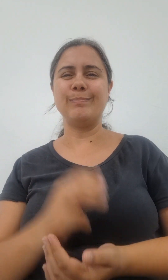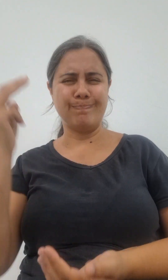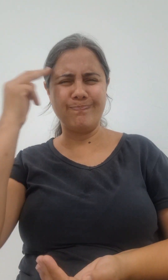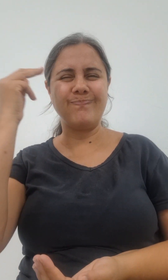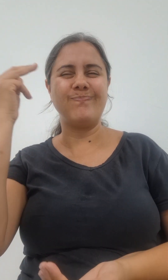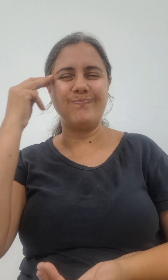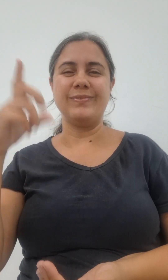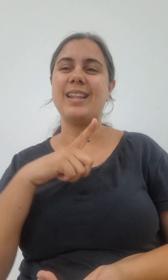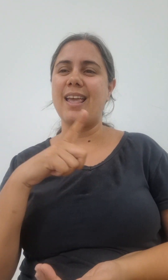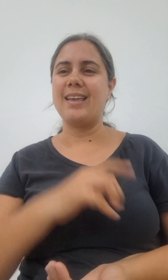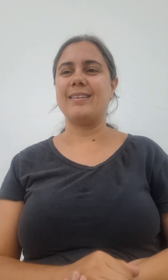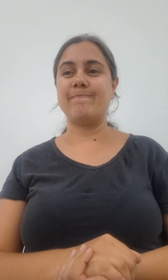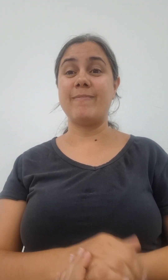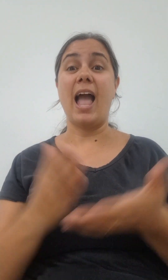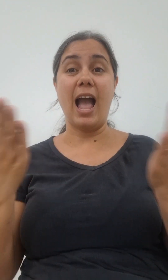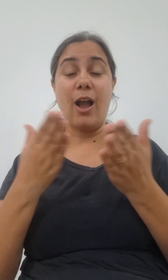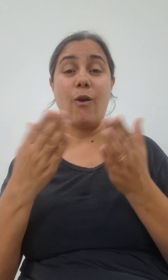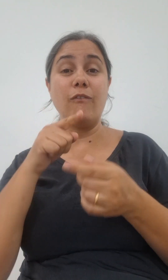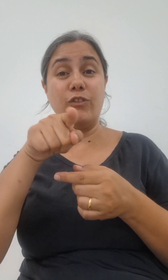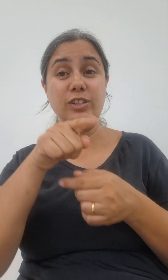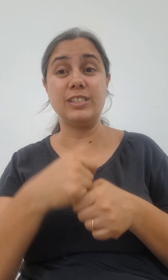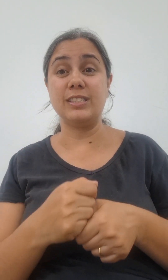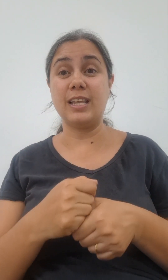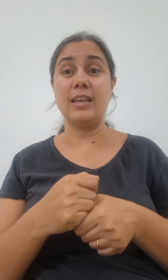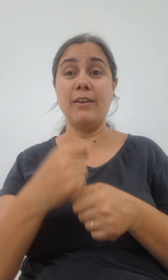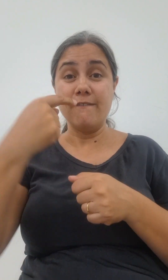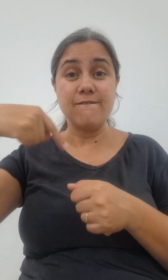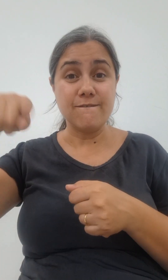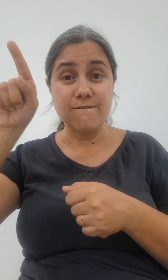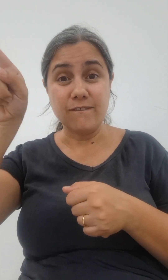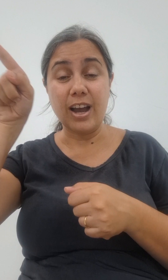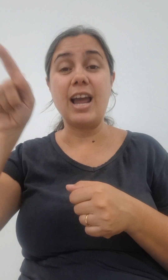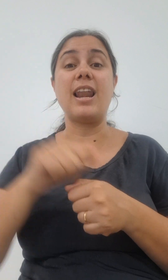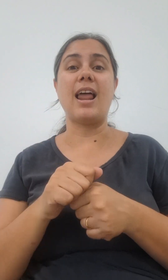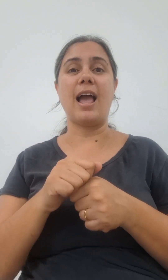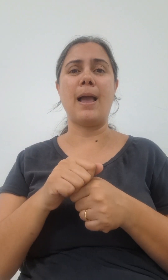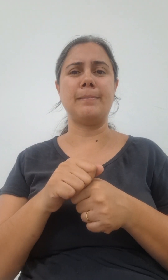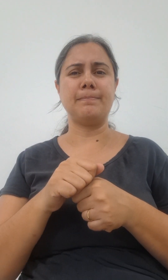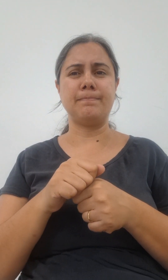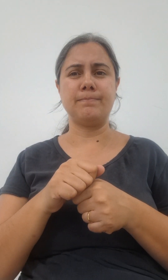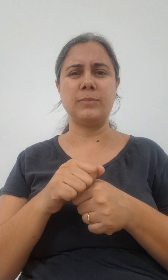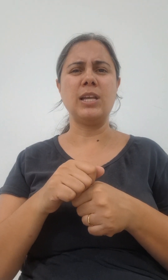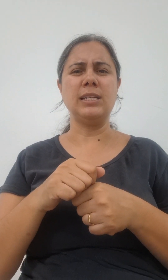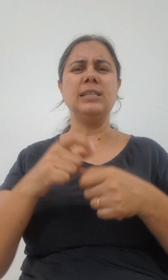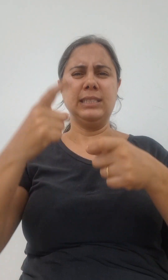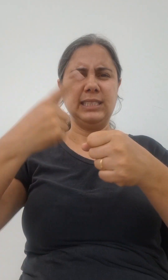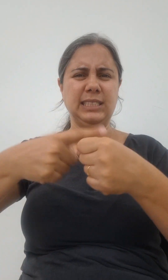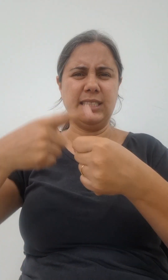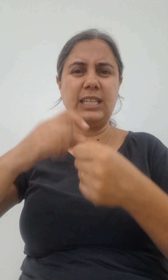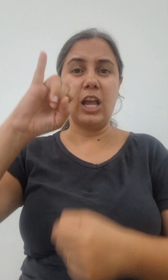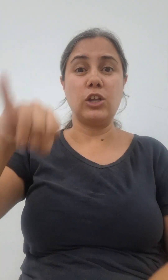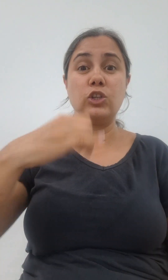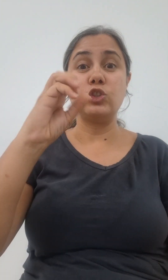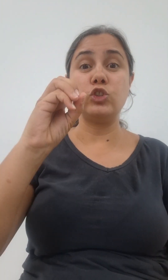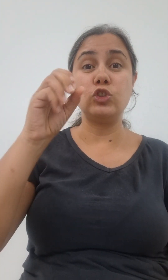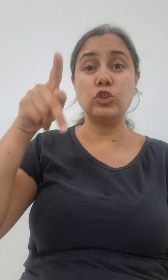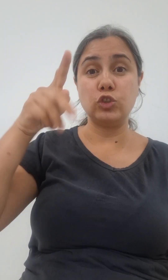Deus está vendo, Deus lembrou, veio diante da memória de Deus. Agora você